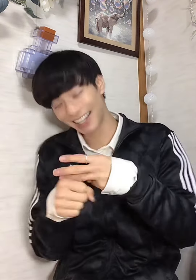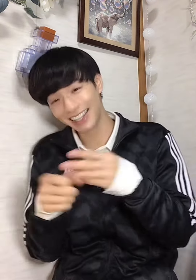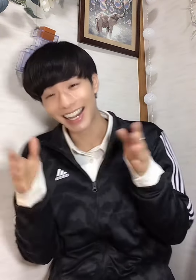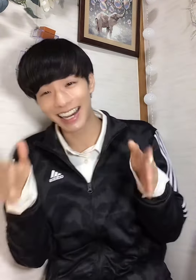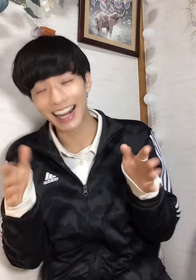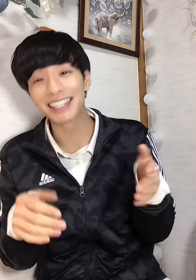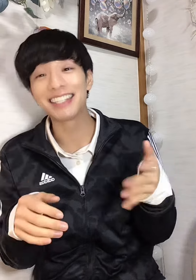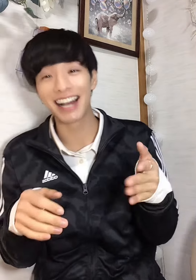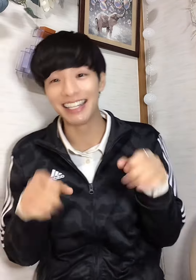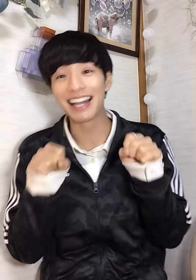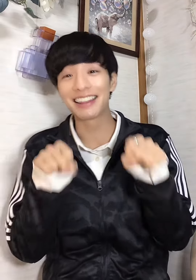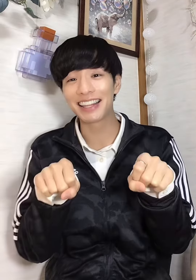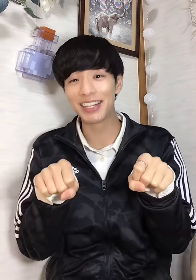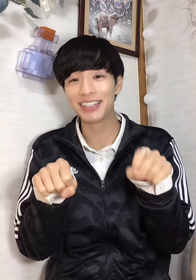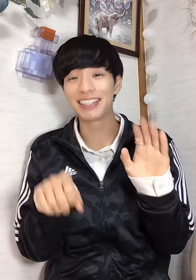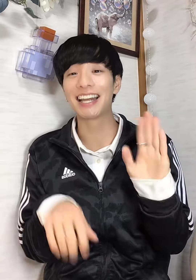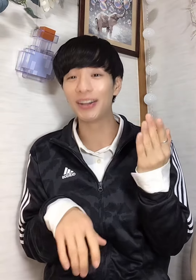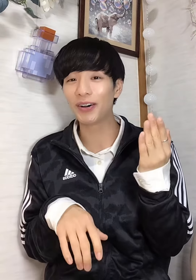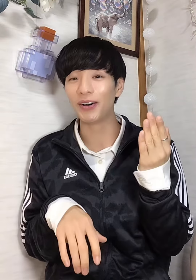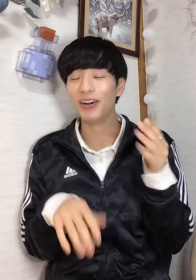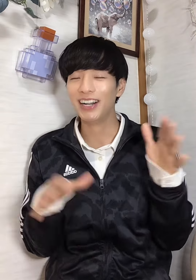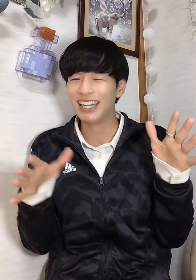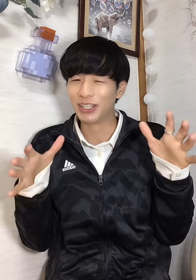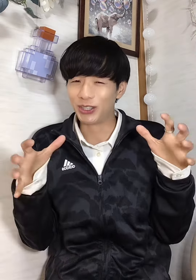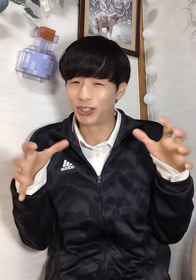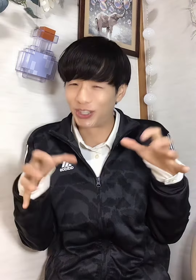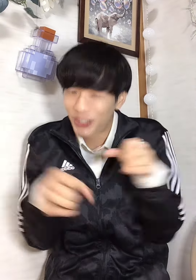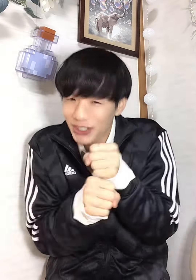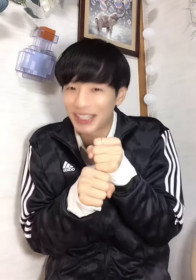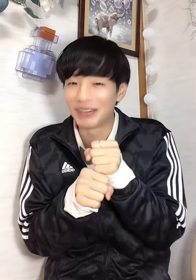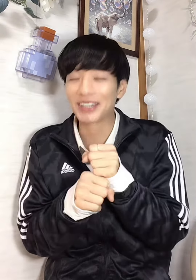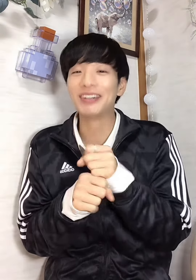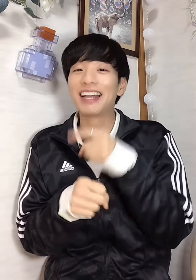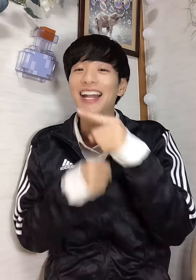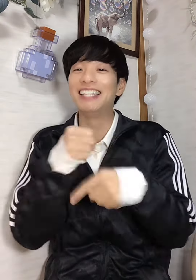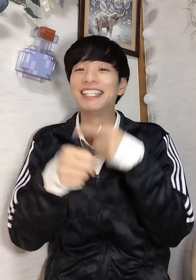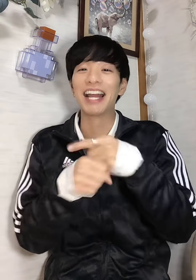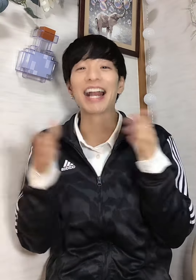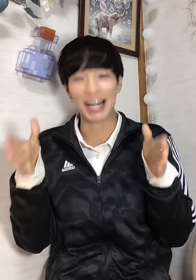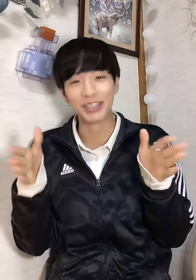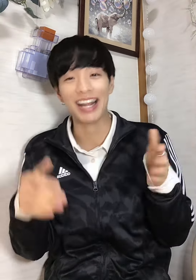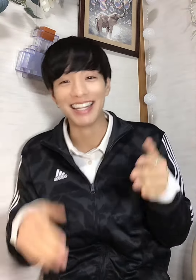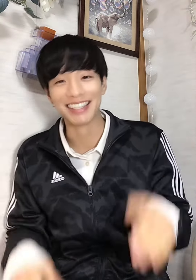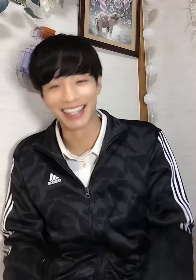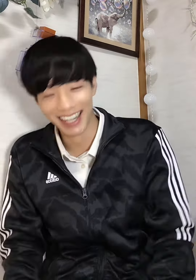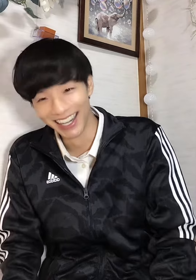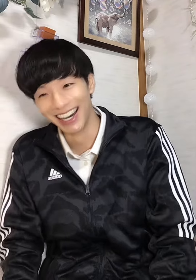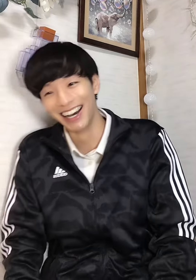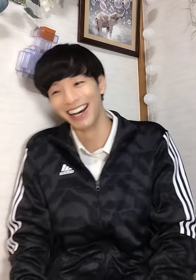3年間くらいやってるけど、ギュッてまとめたら1年間くらいです